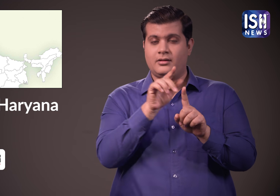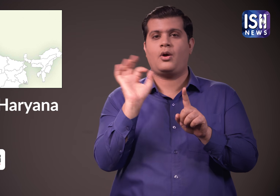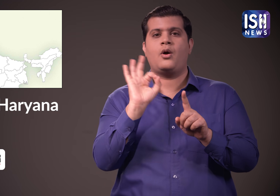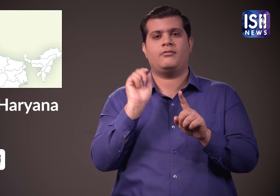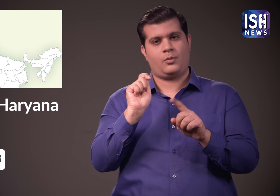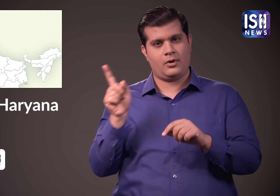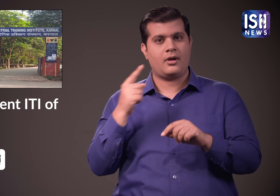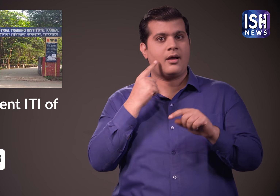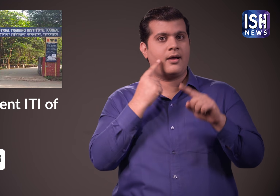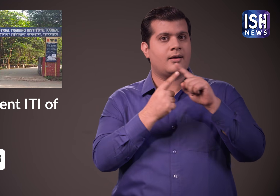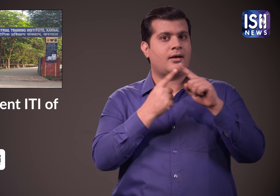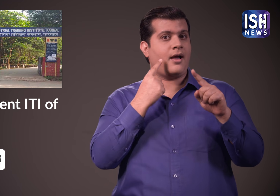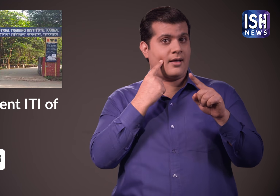कार्यात है।